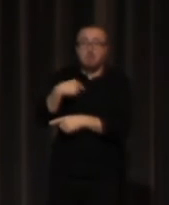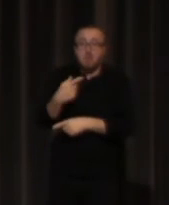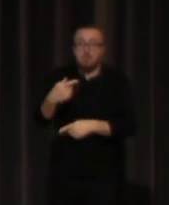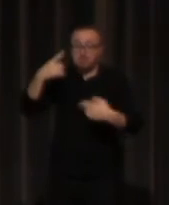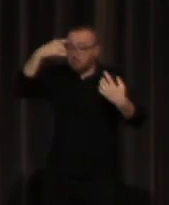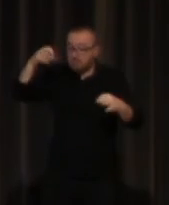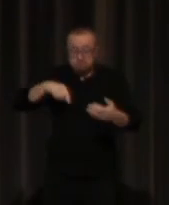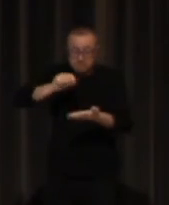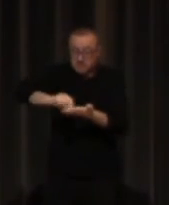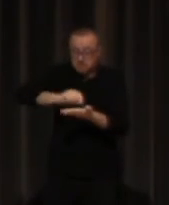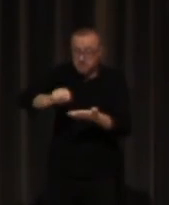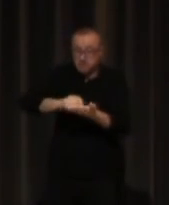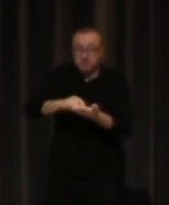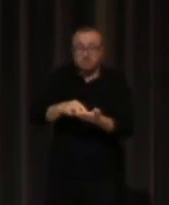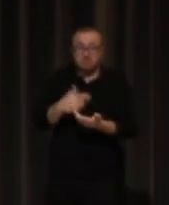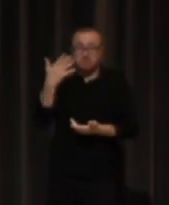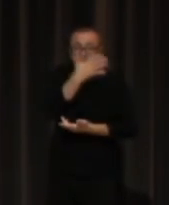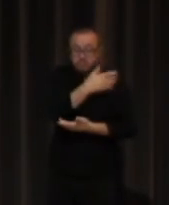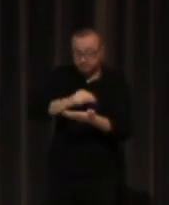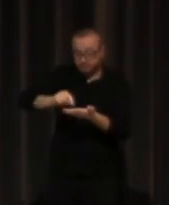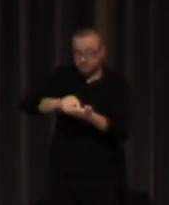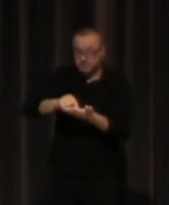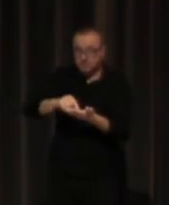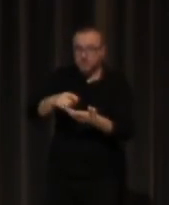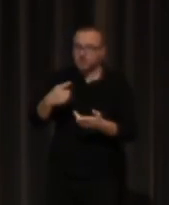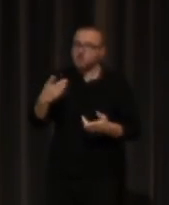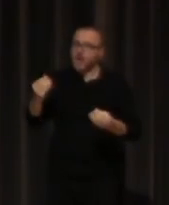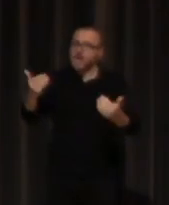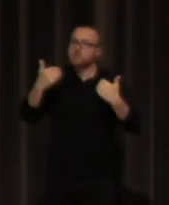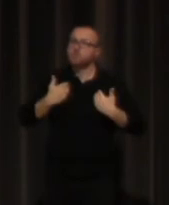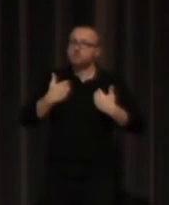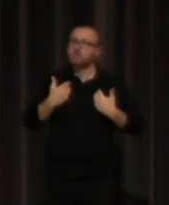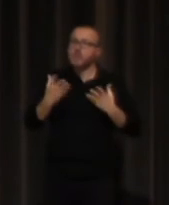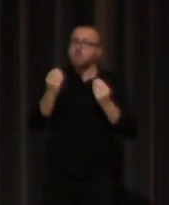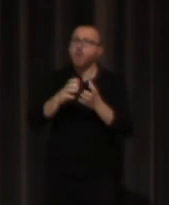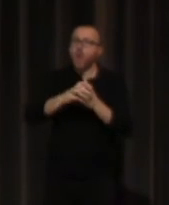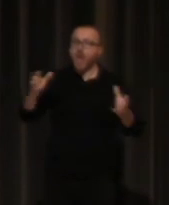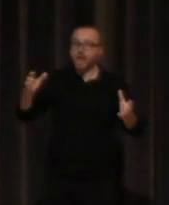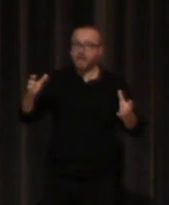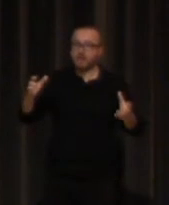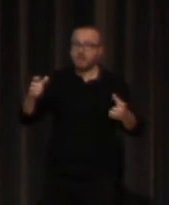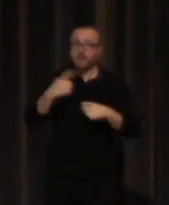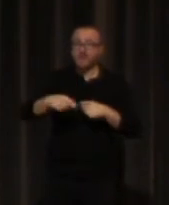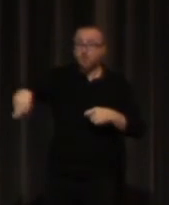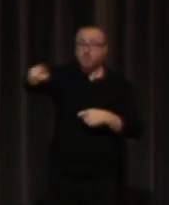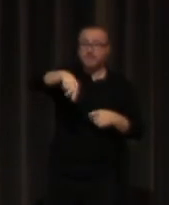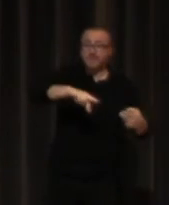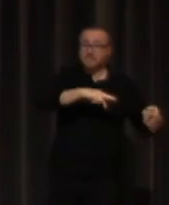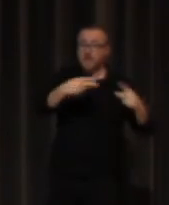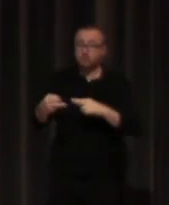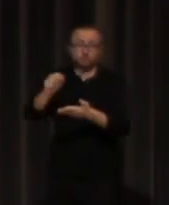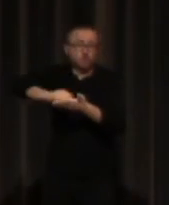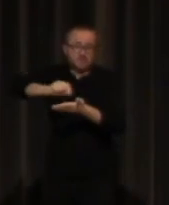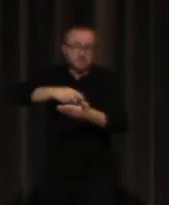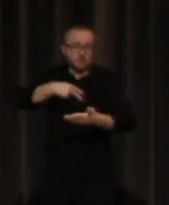no sé si estem sempre conscients de la responsabilitat que representa aquest ofici de traductor o d'escriptor a